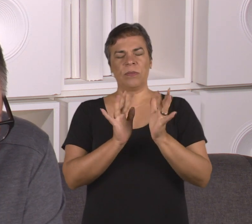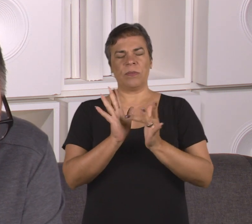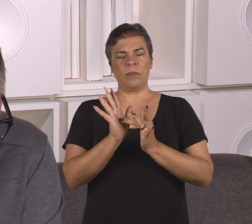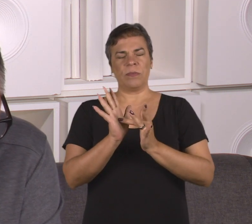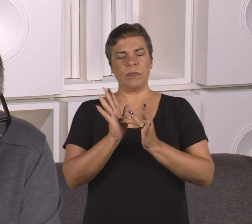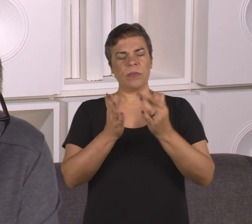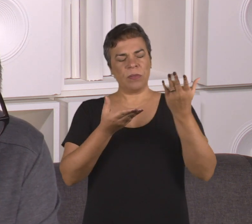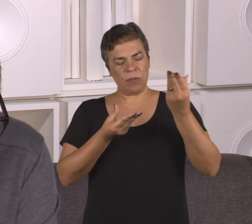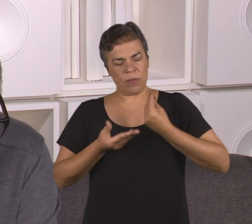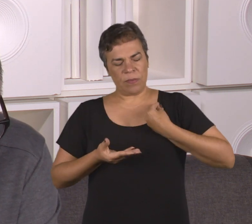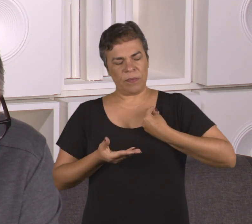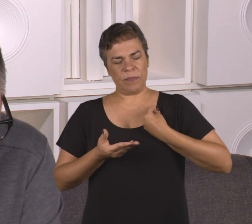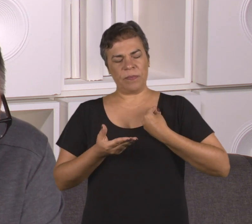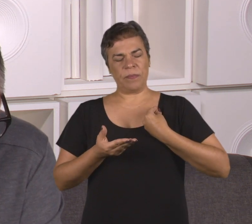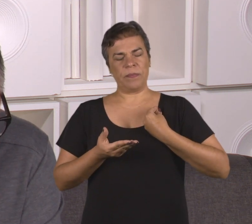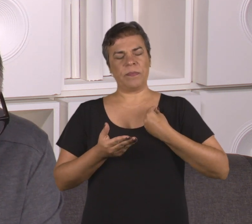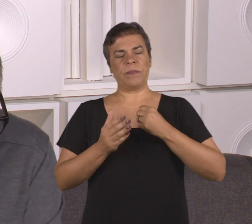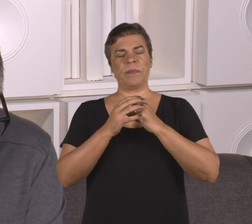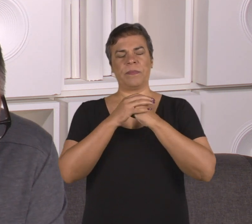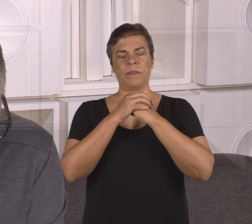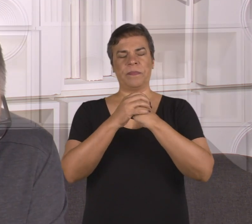Amém.